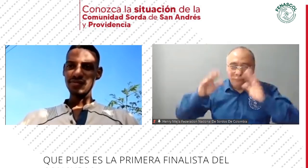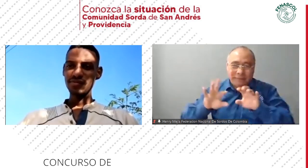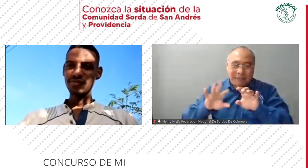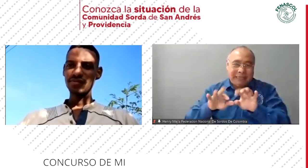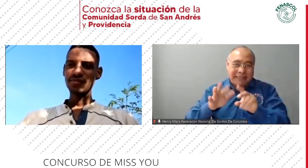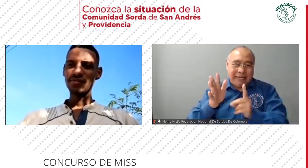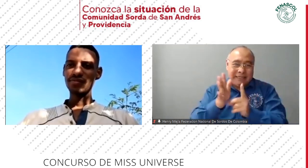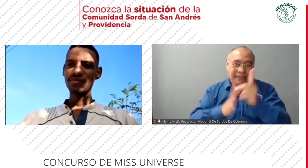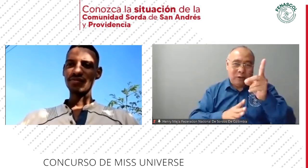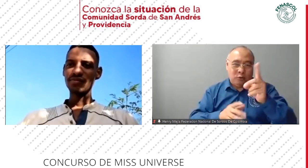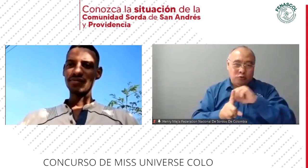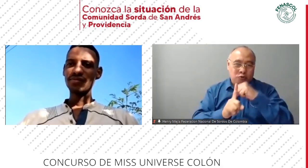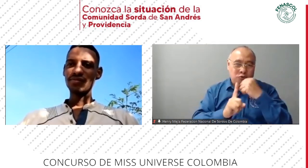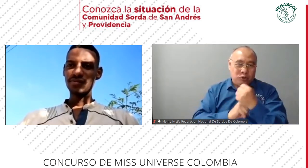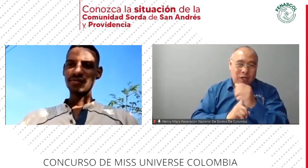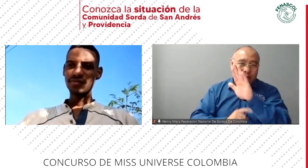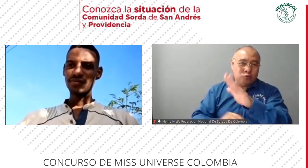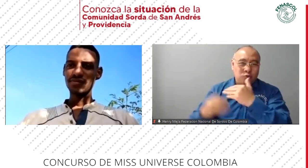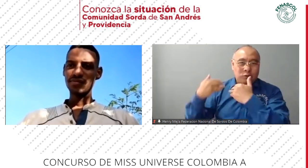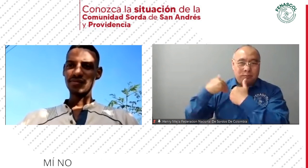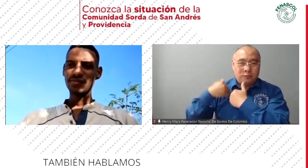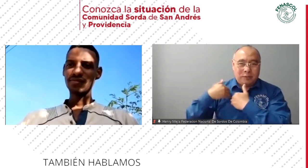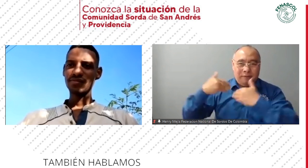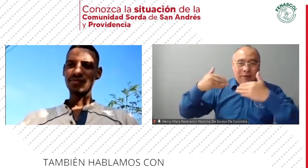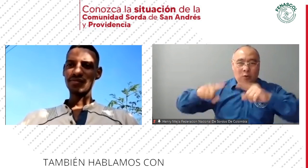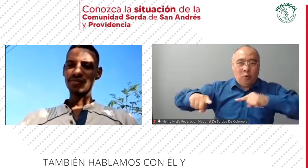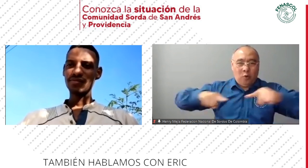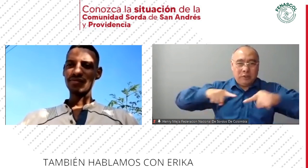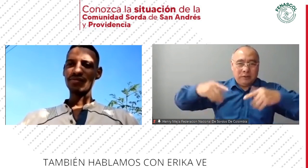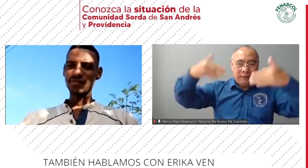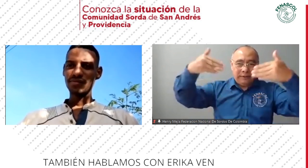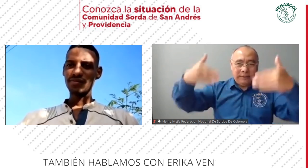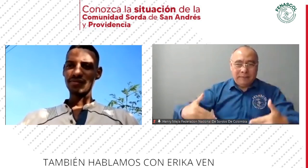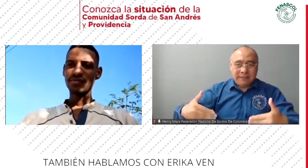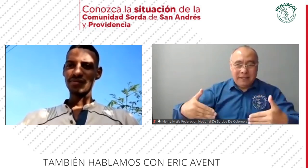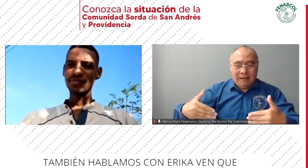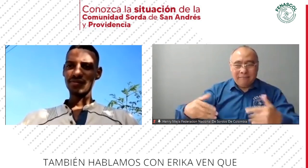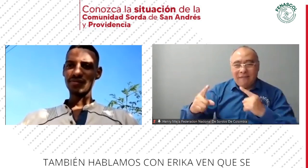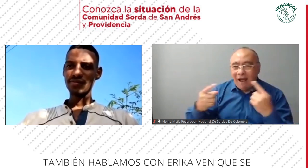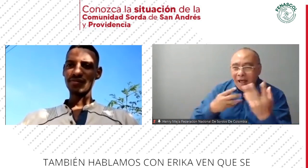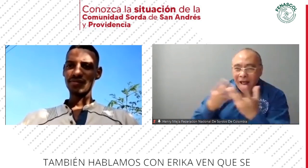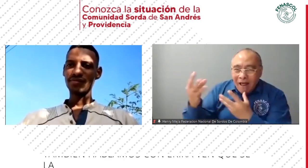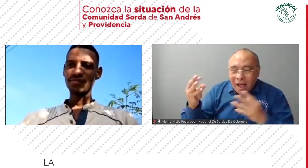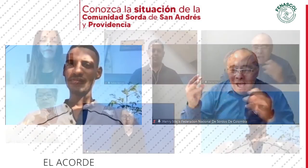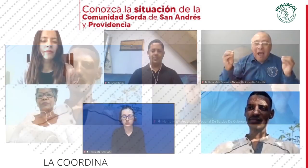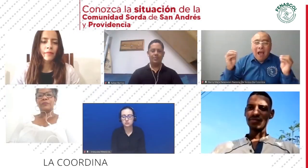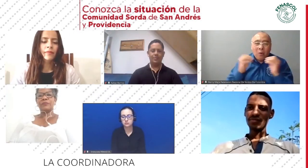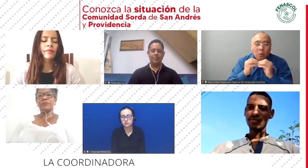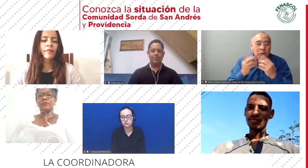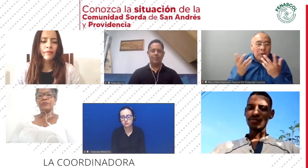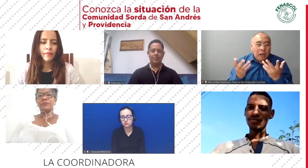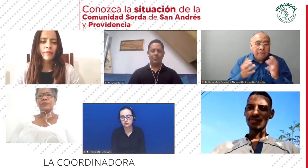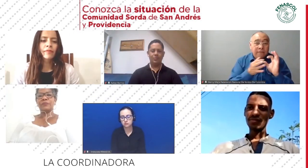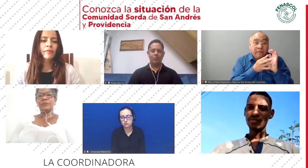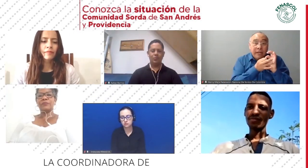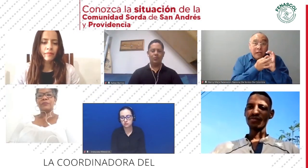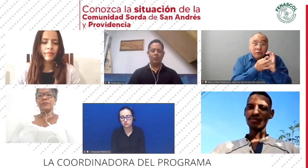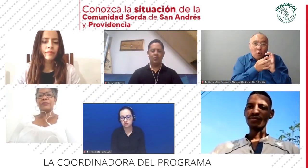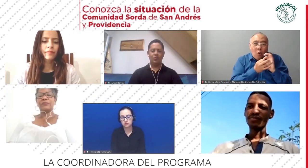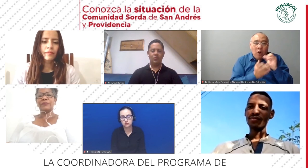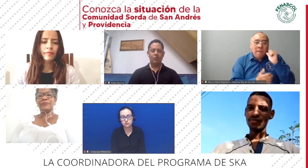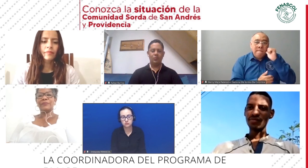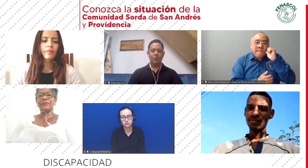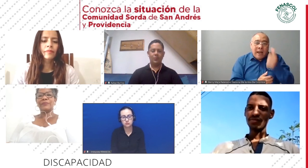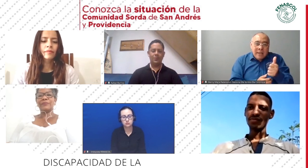concurso de miss universe colombia también hablamos con erika vent que es la coordinadora del programa